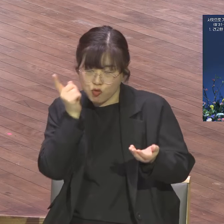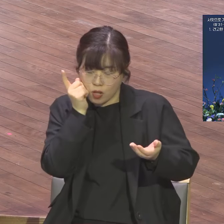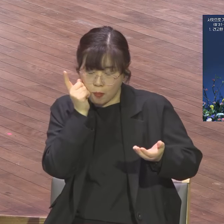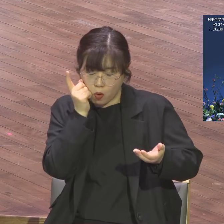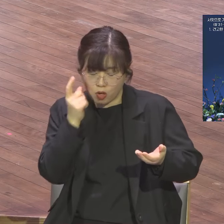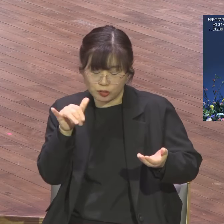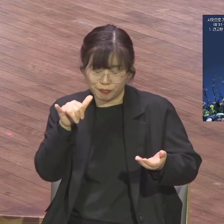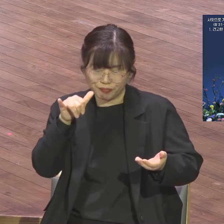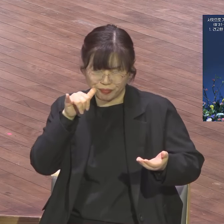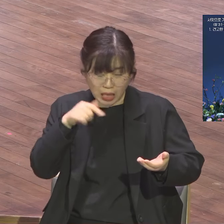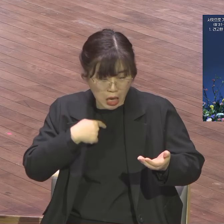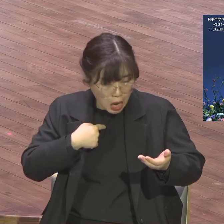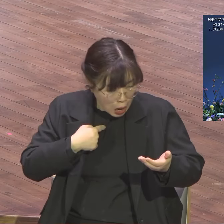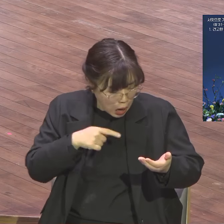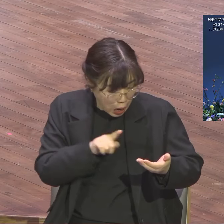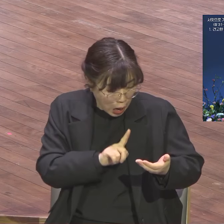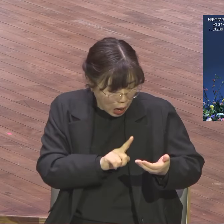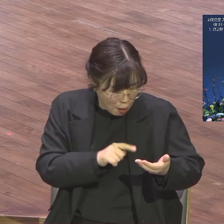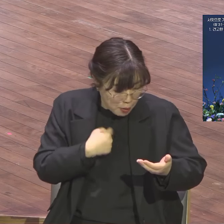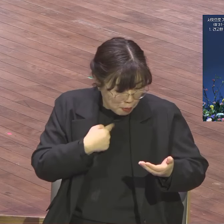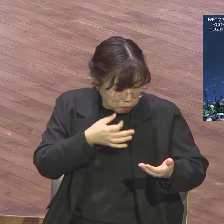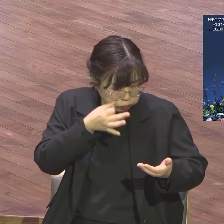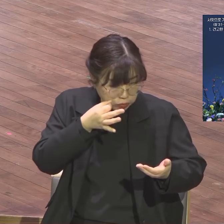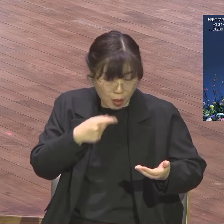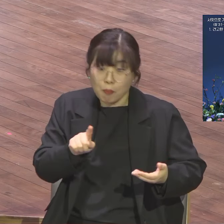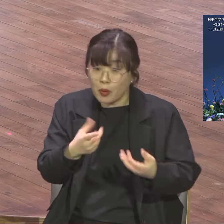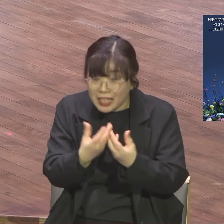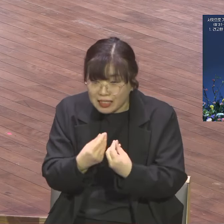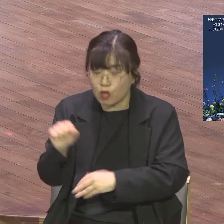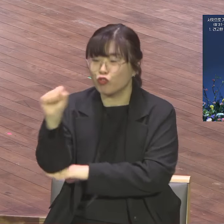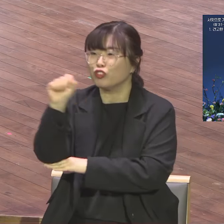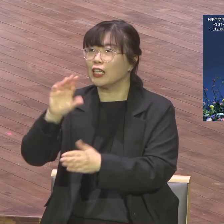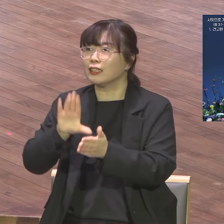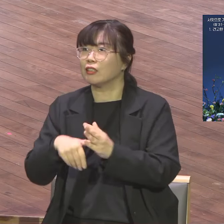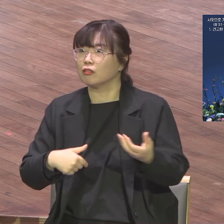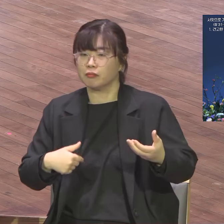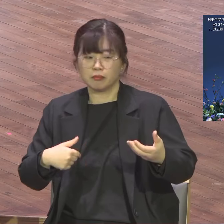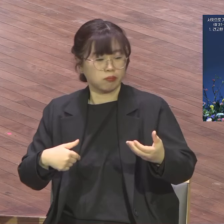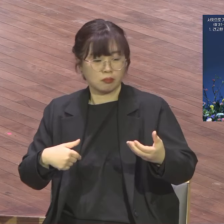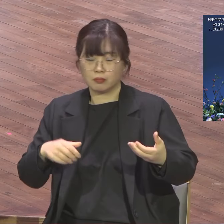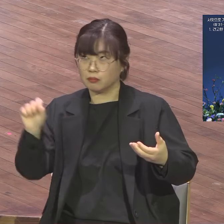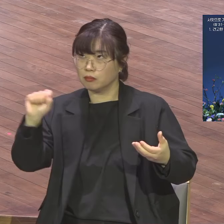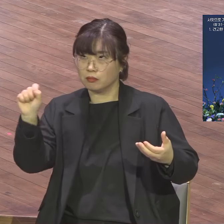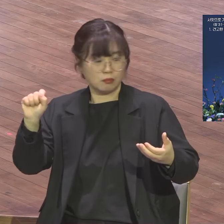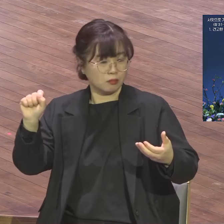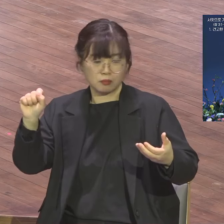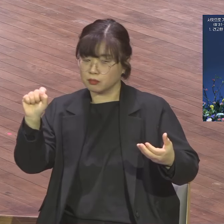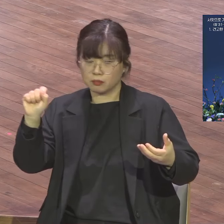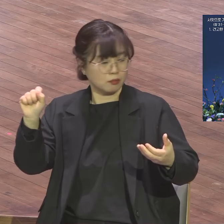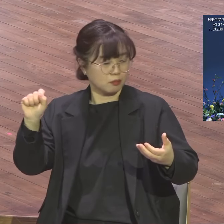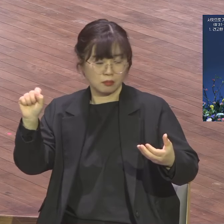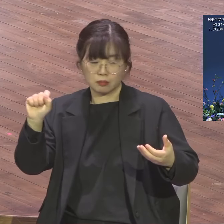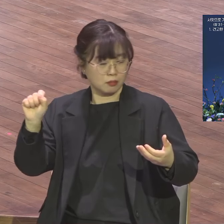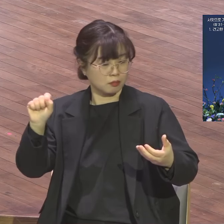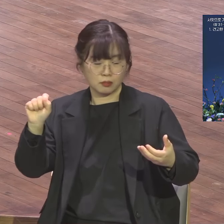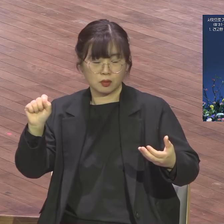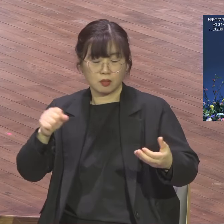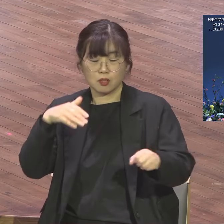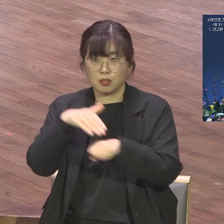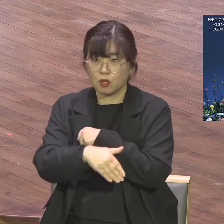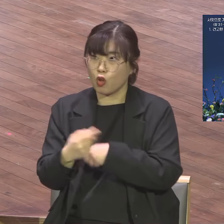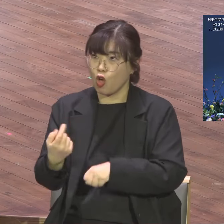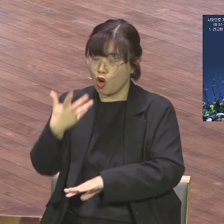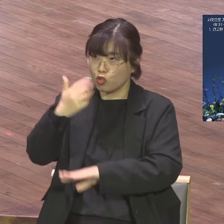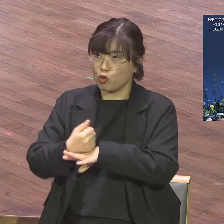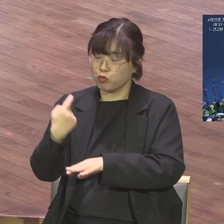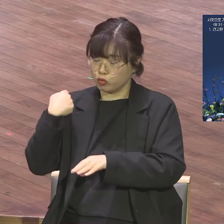막 입에서 욕이 나와요. 이래 가지고 쳐다본다고 차가 가는데도 비키지도 않고 이러고 있어 죽으려고.